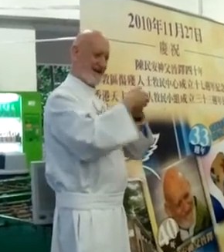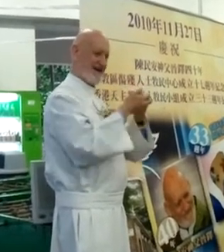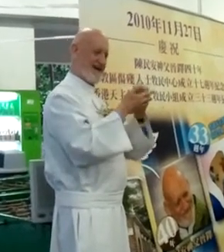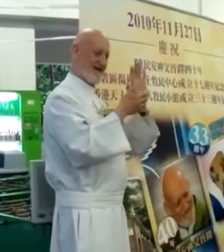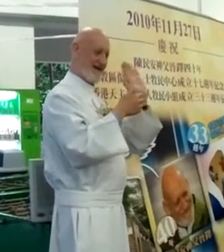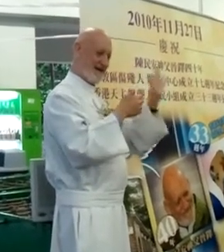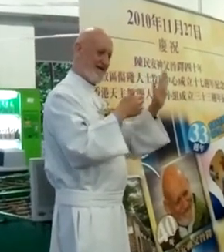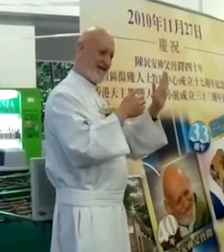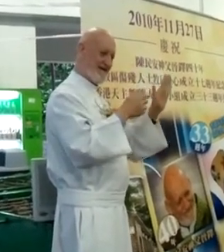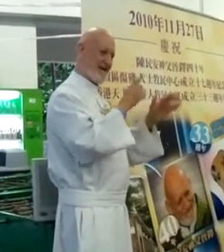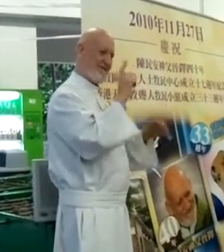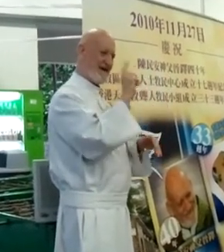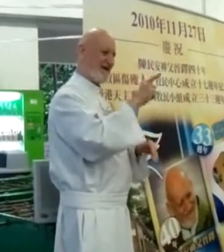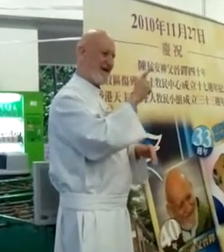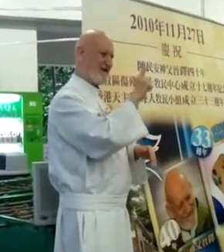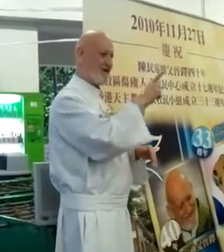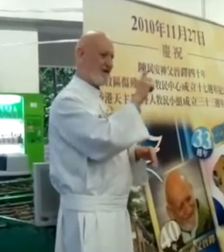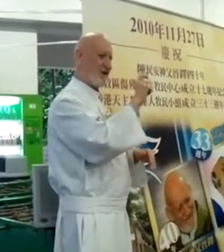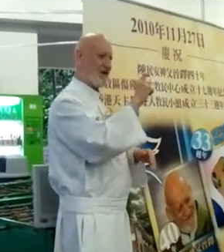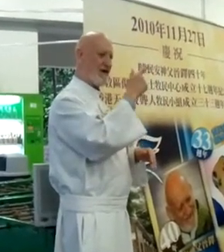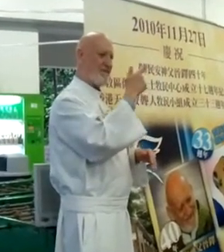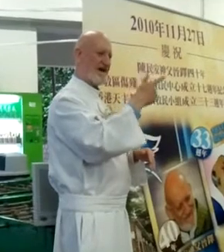我在世界不同的地方呢